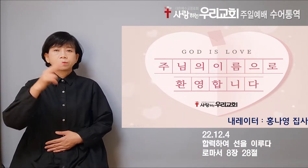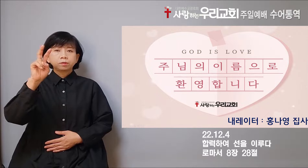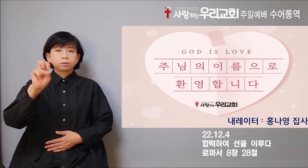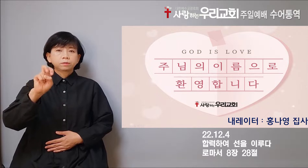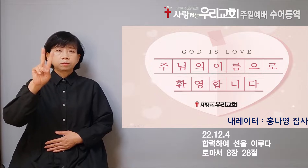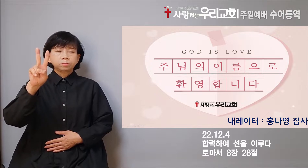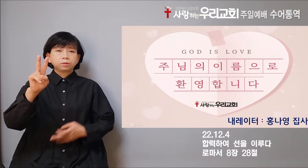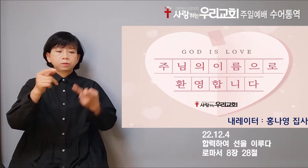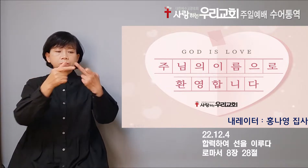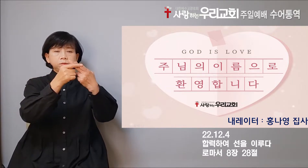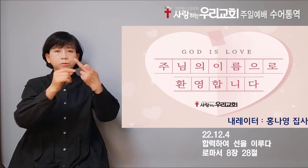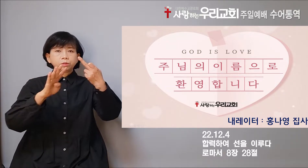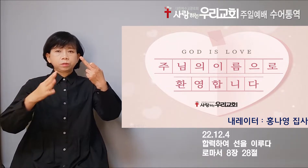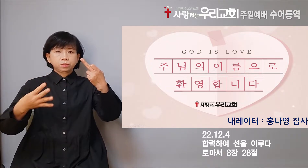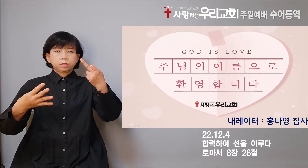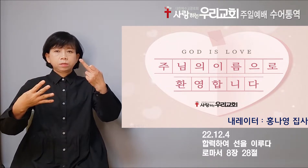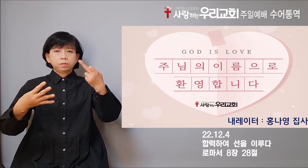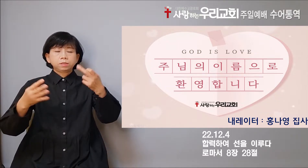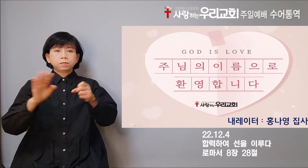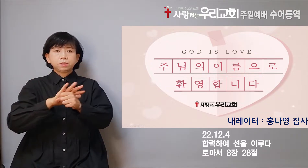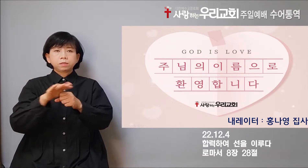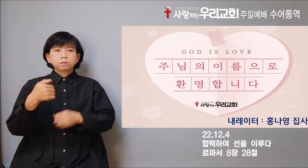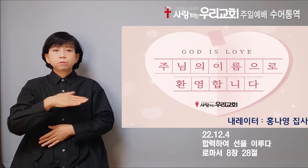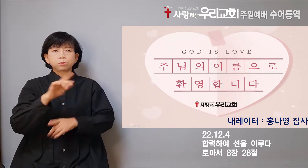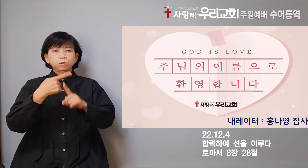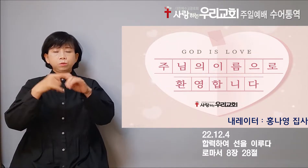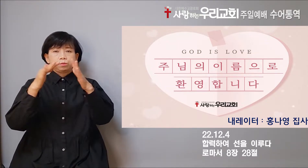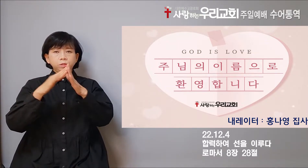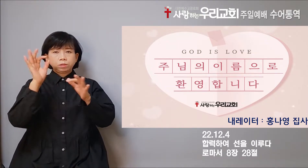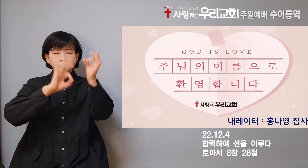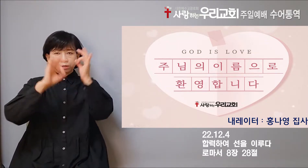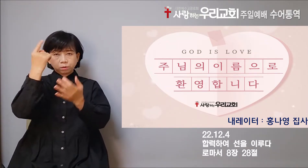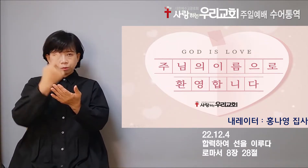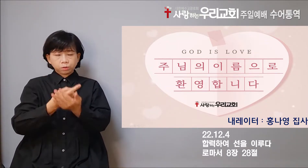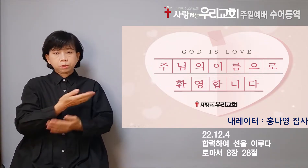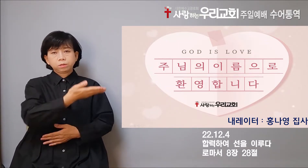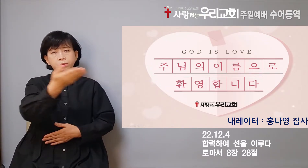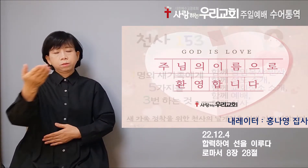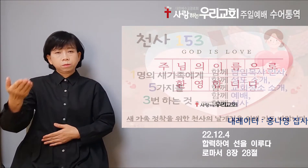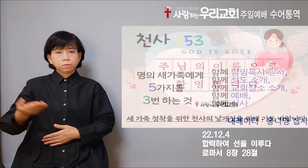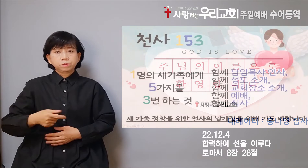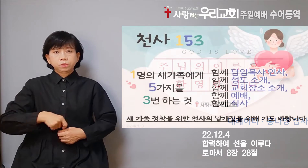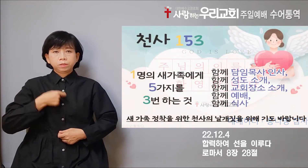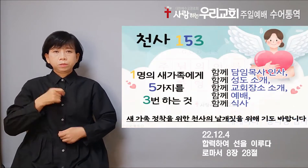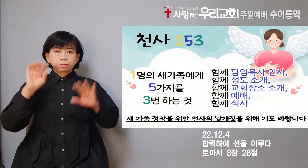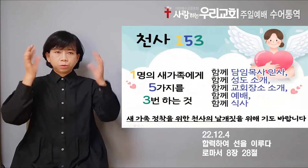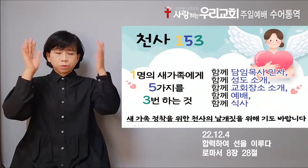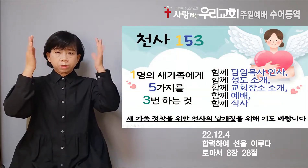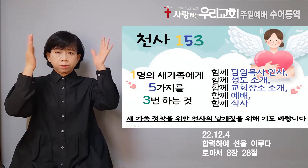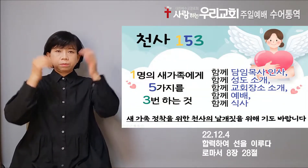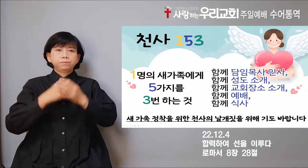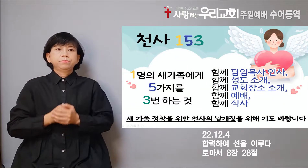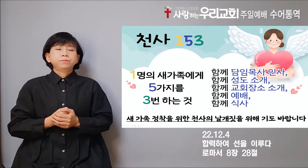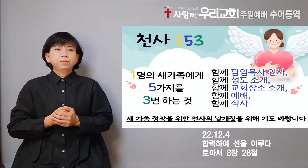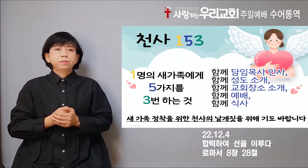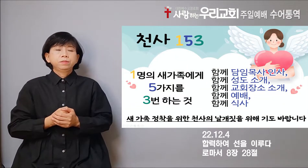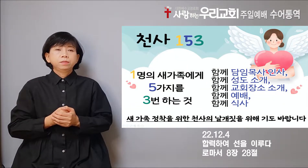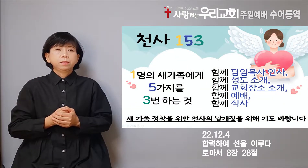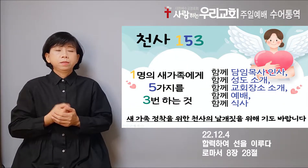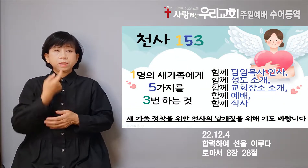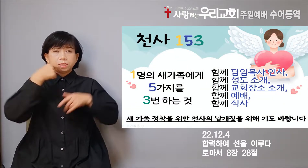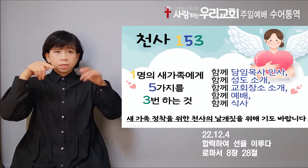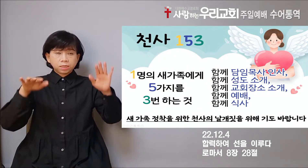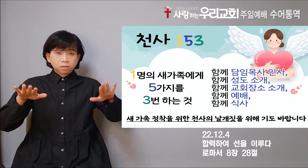(2022년 12월 4일) 사랑하는 우리 교회를 찾아주신 새가족 및 방문자 여러분을 진심으로 환영합니다. 우리 교회